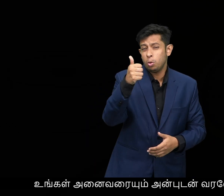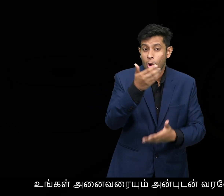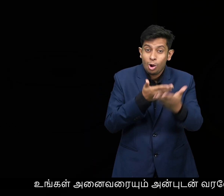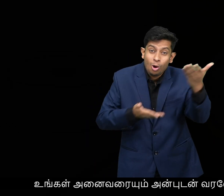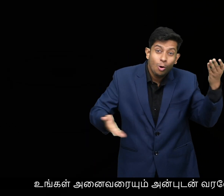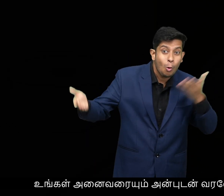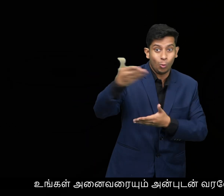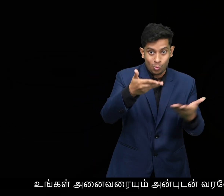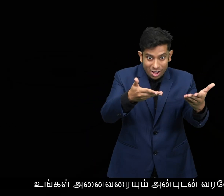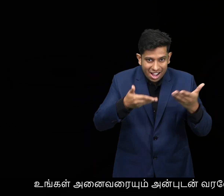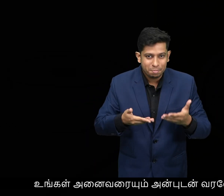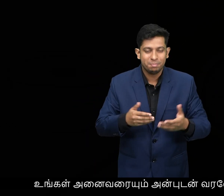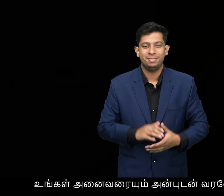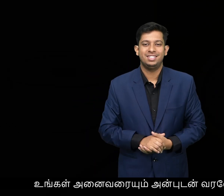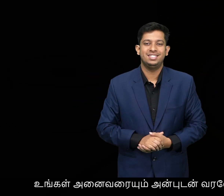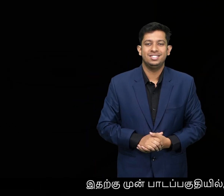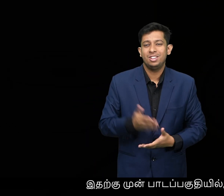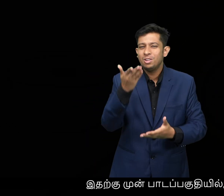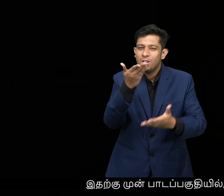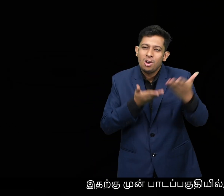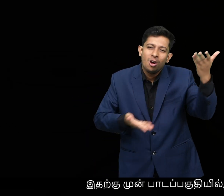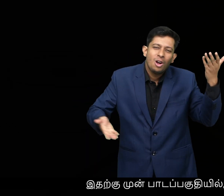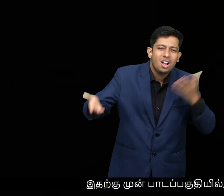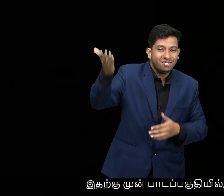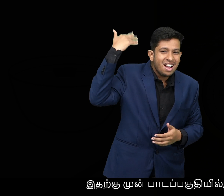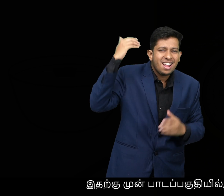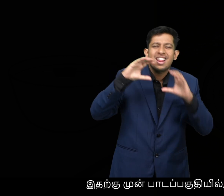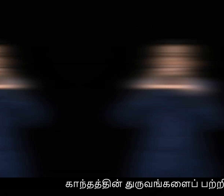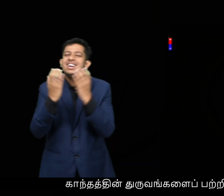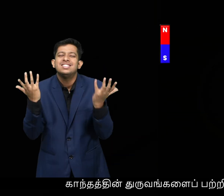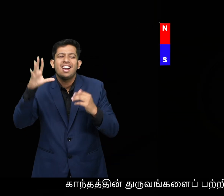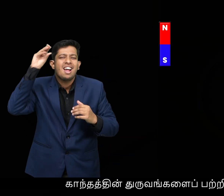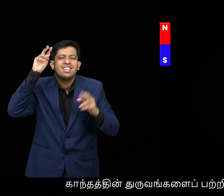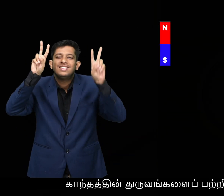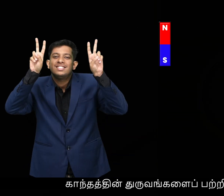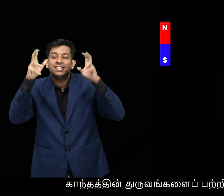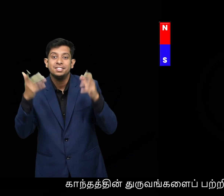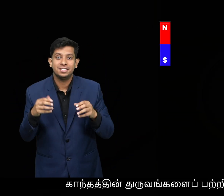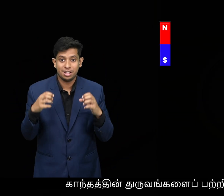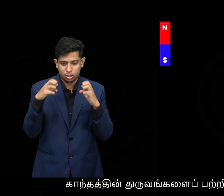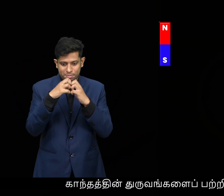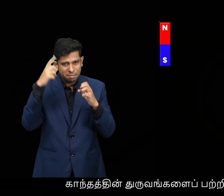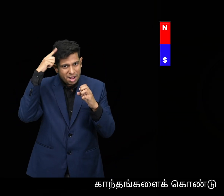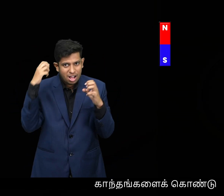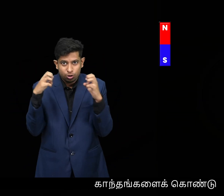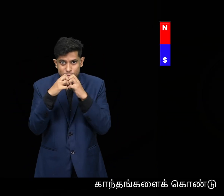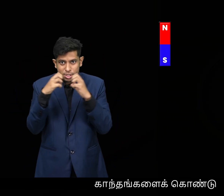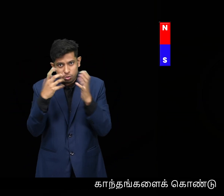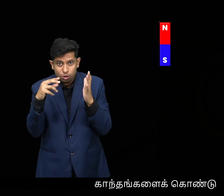உங்கள் அனைவரையும் அன்புடன் வரவேற்கிறோம். இதற்கு முன் பாடப்பகுதியில் காந்தத்தின் துருவங்களைப் பற்றியும் காந்தங்களை